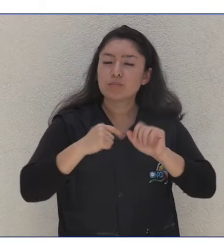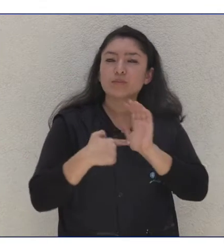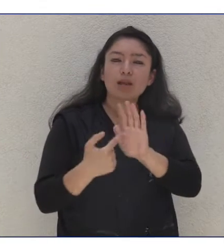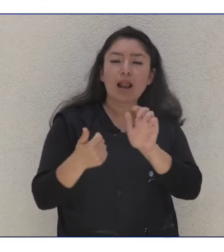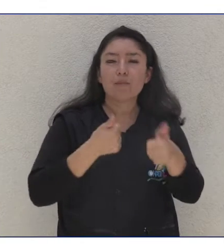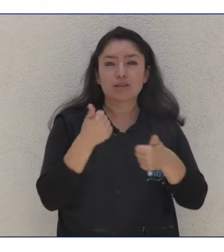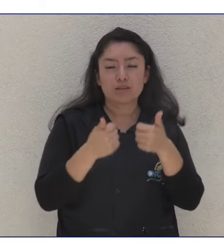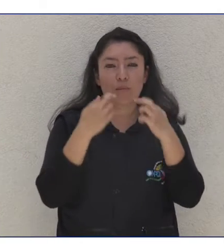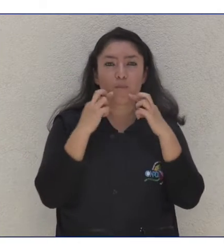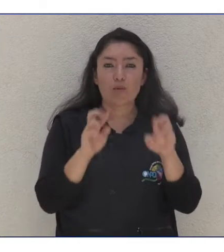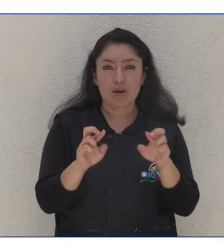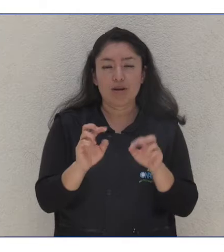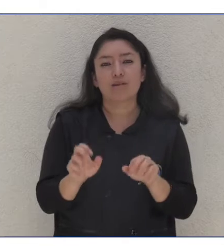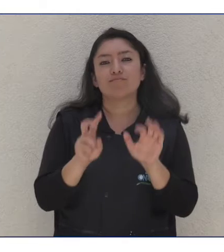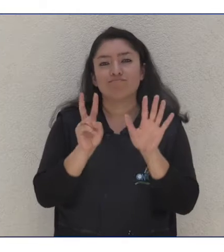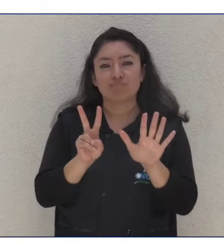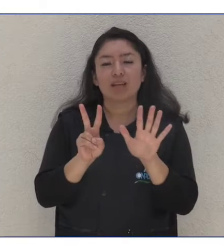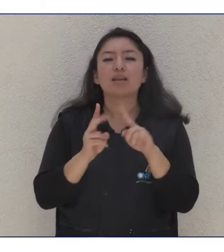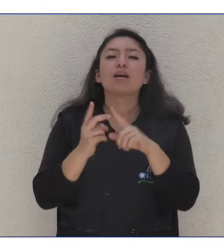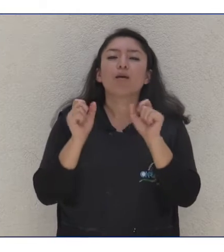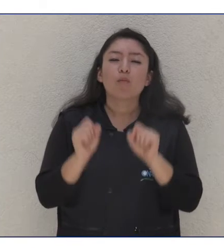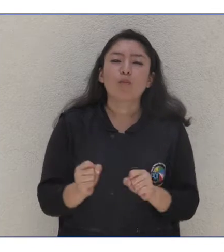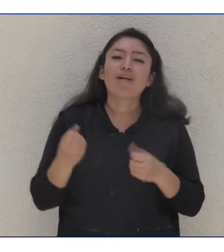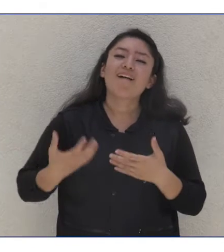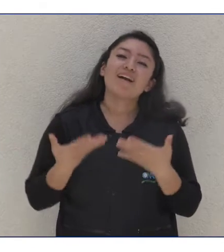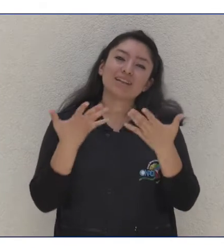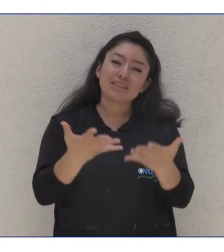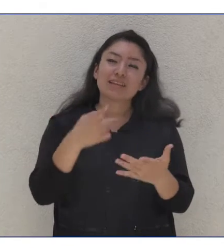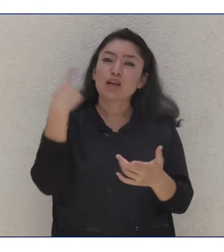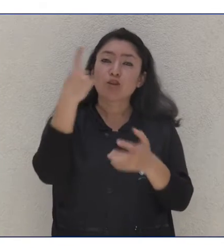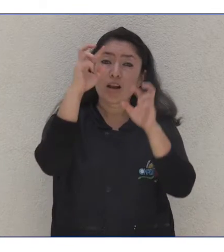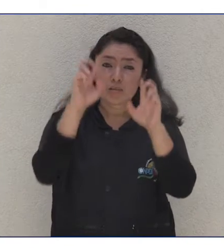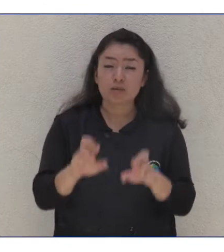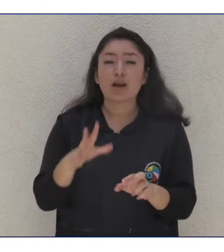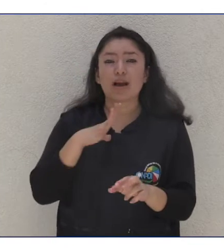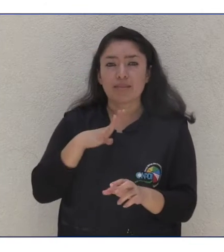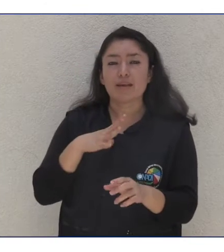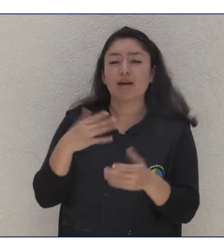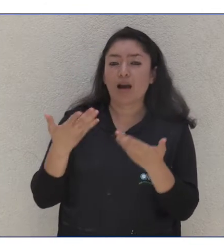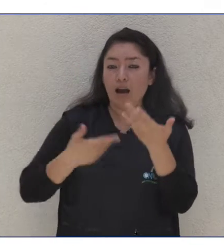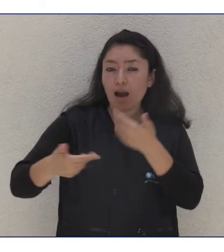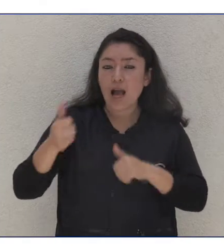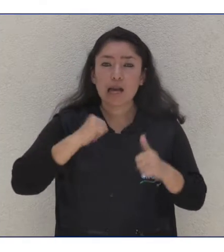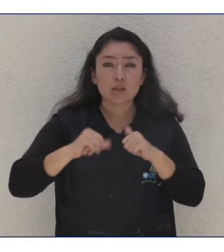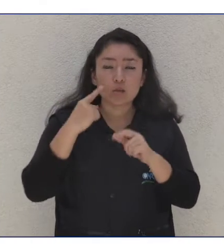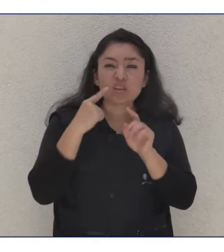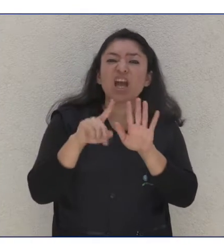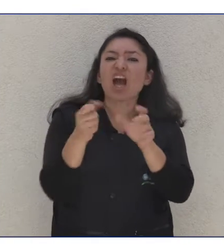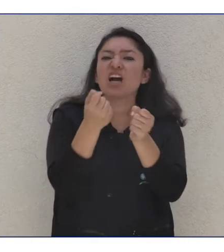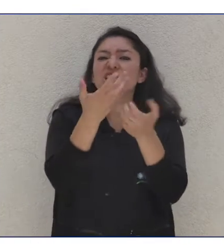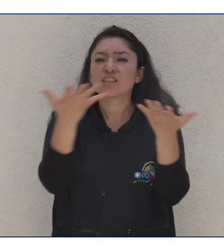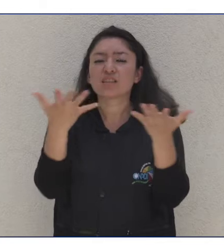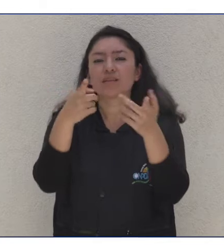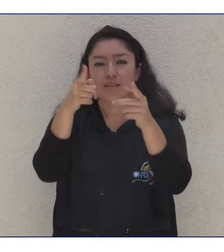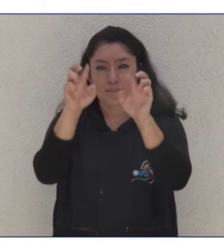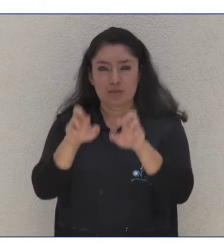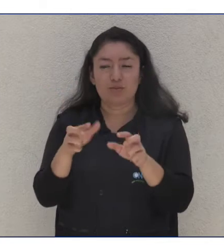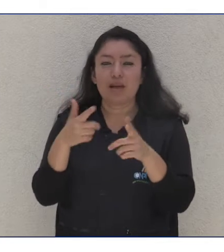de la administración pública. 7. Garantizar que toda persona tenga acceso a todos los actos de la administración